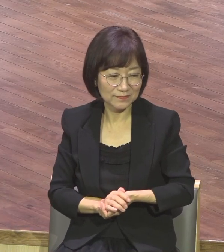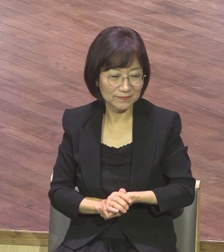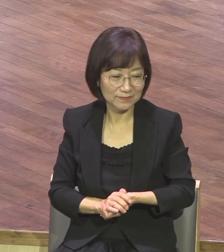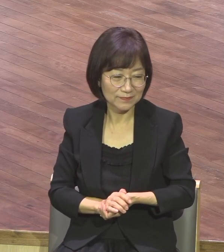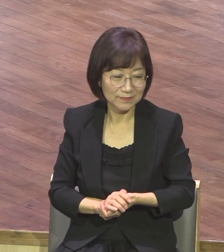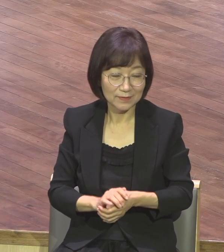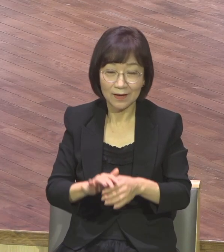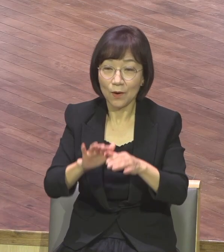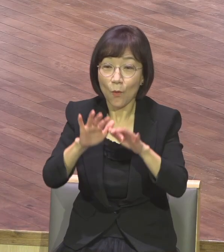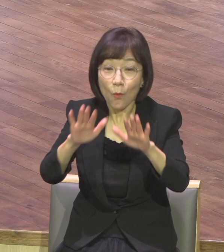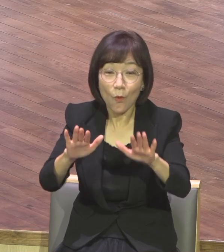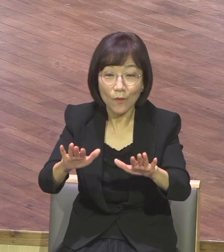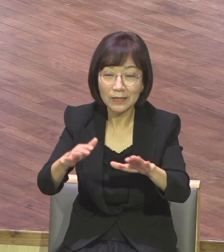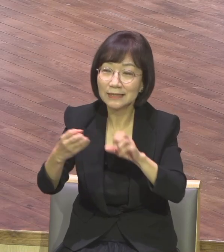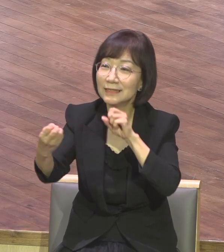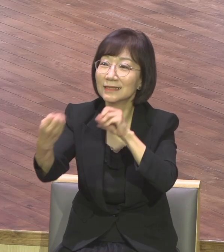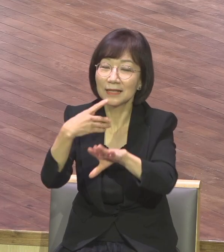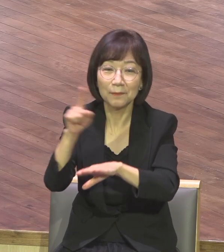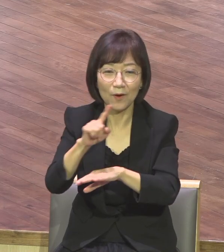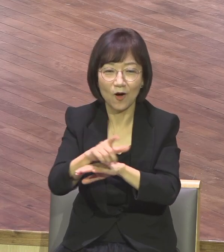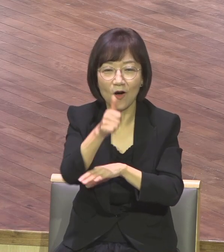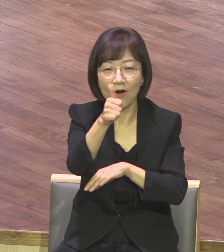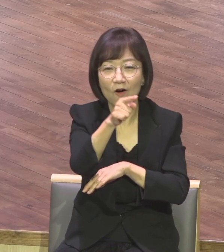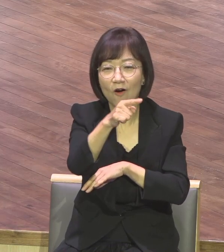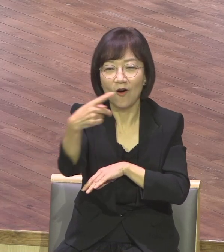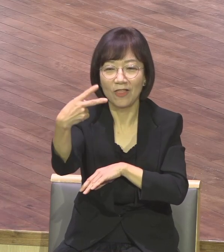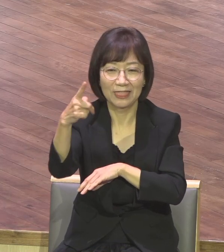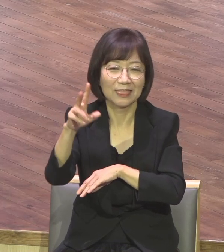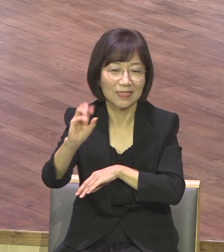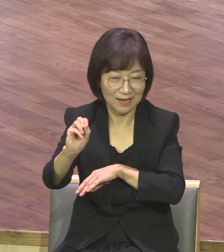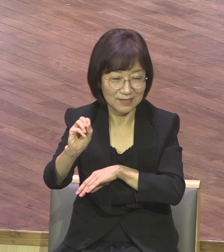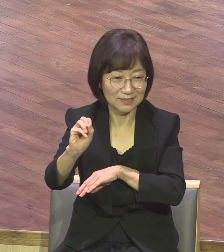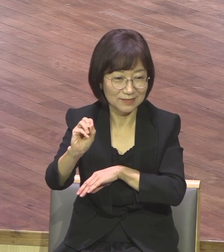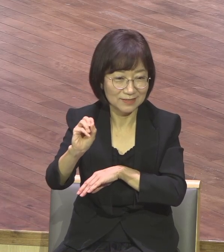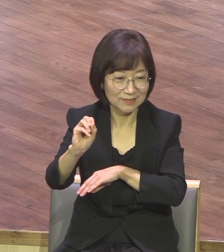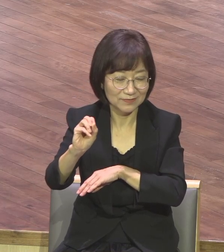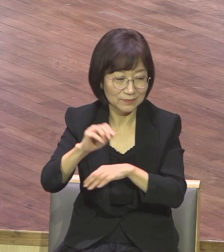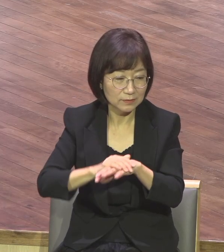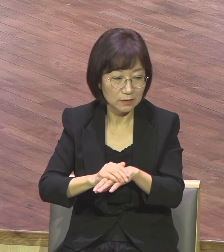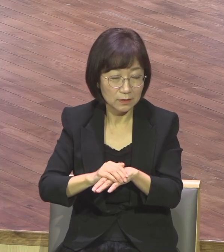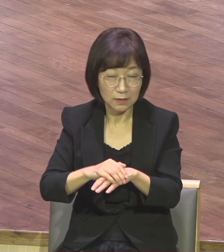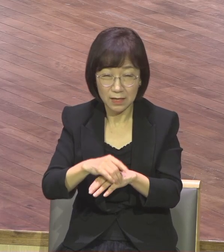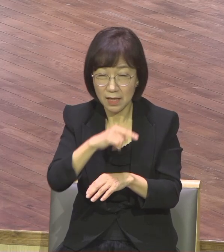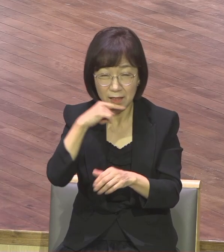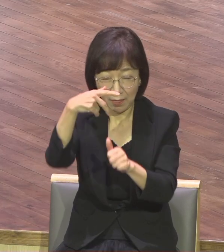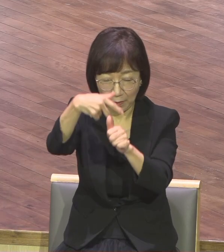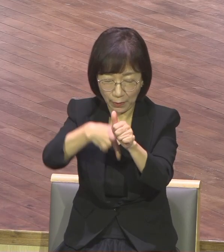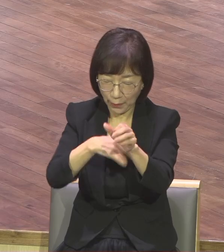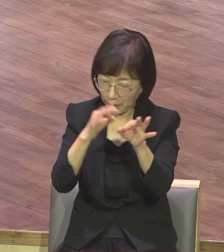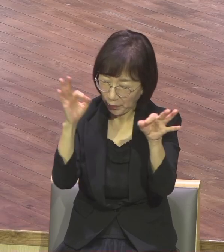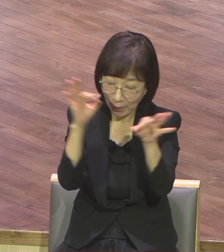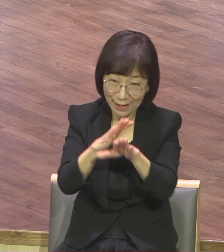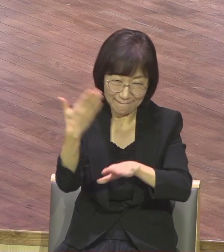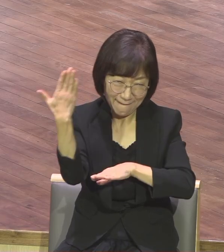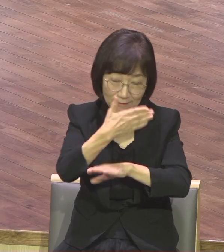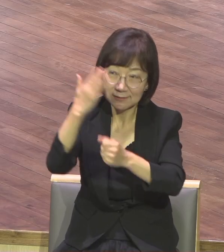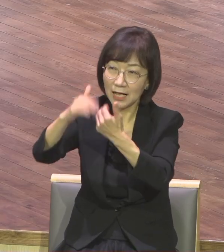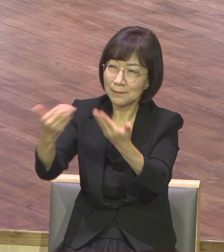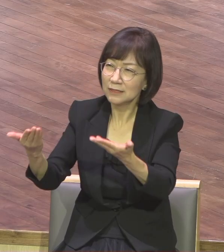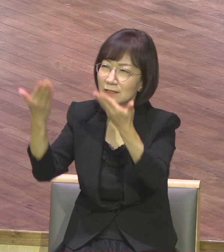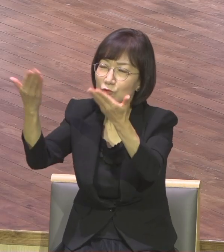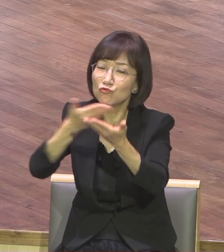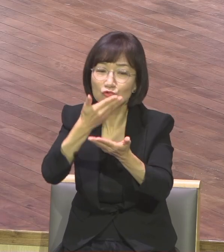응답의 결과물이 바로 오늘 본당 헌당입니다. 특별히 본당 헌당이 중요한 것은 이